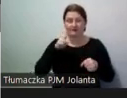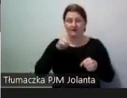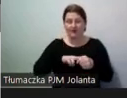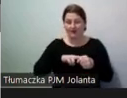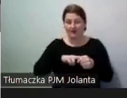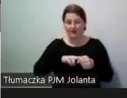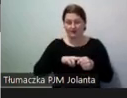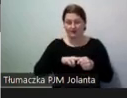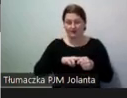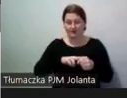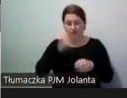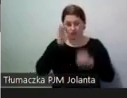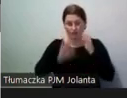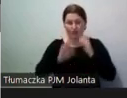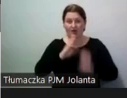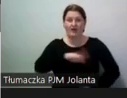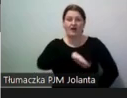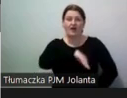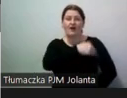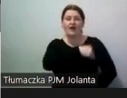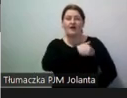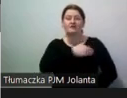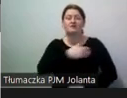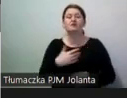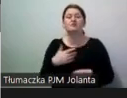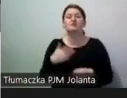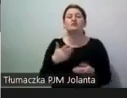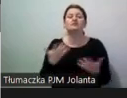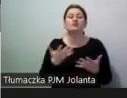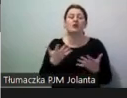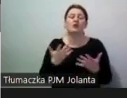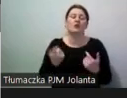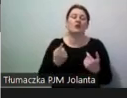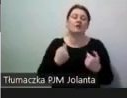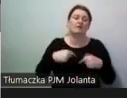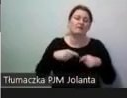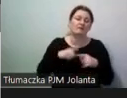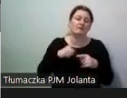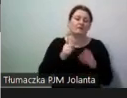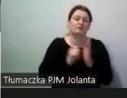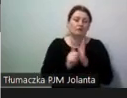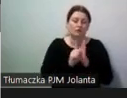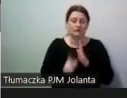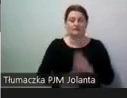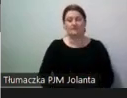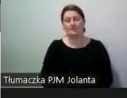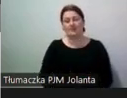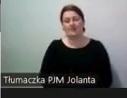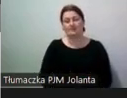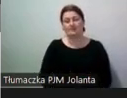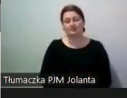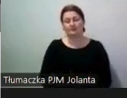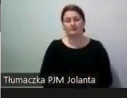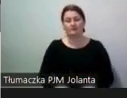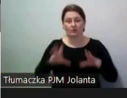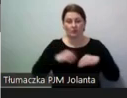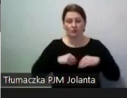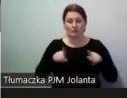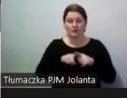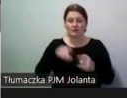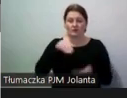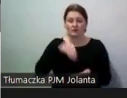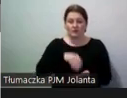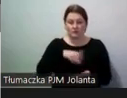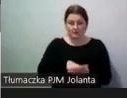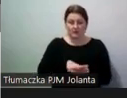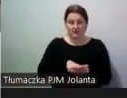i klasę, do której uczęszcza uczeń bądź uczennica. I możemy również wpisać